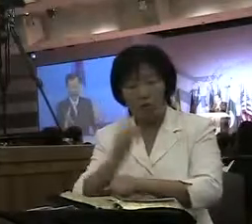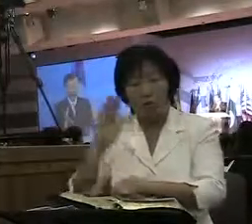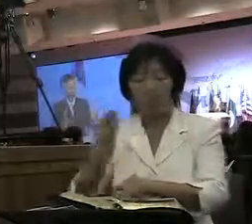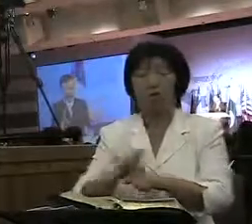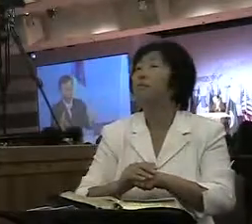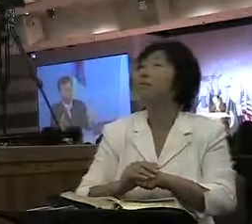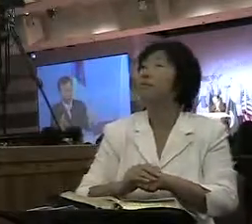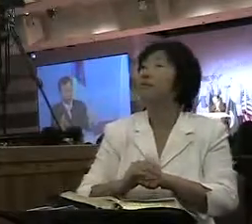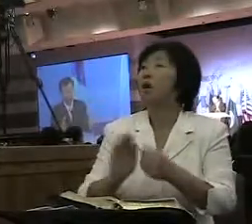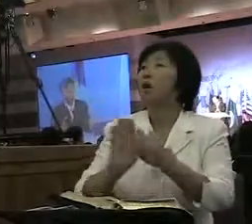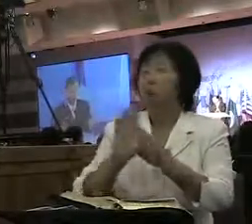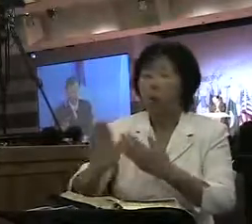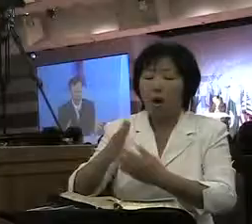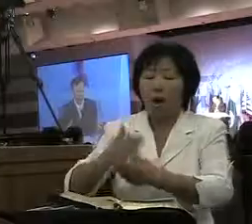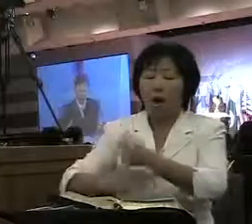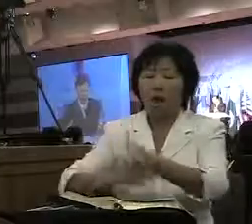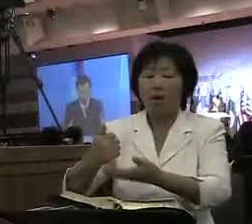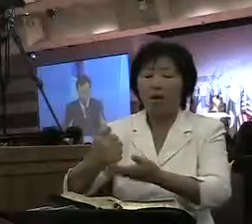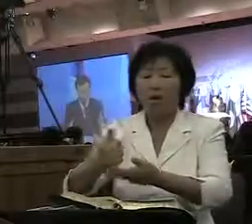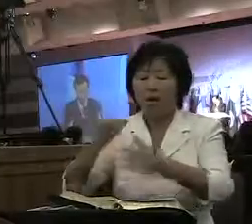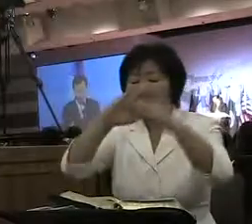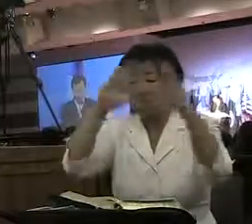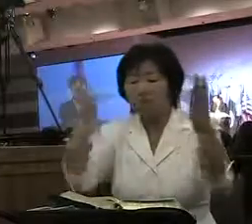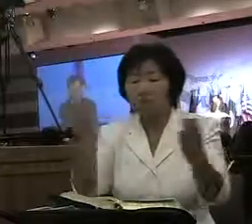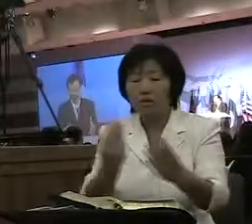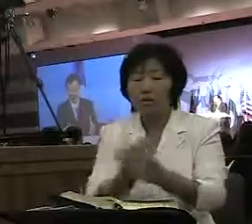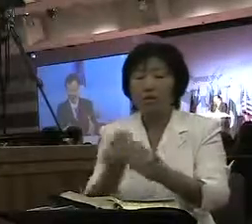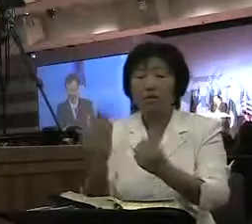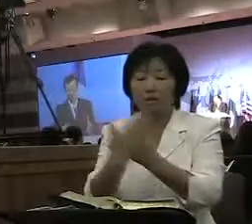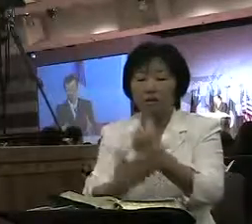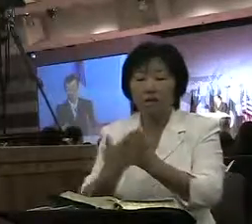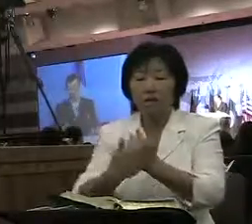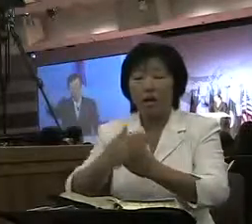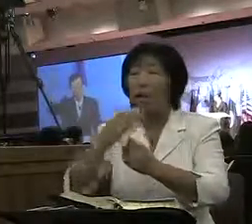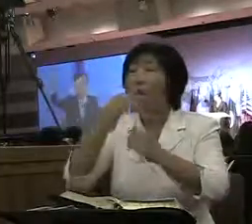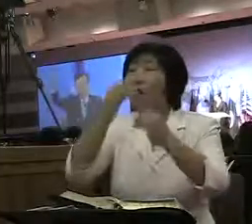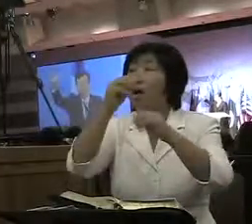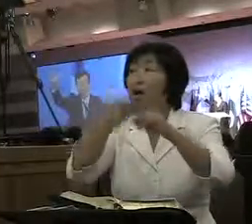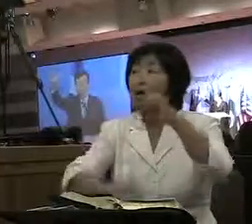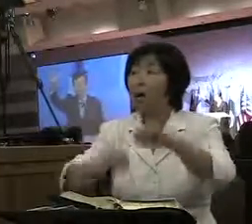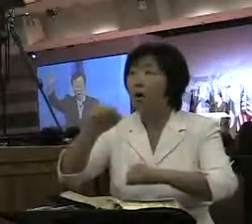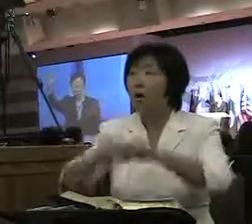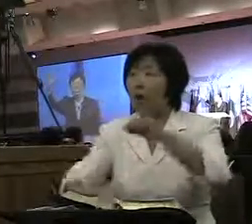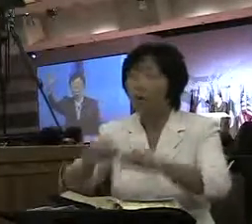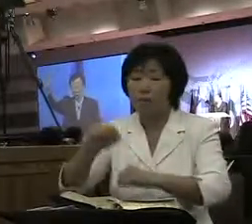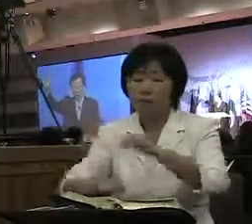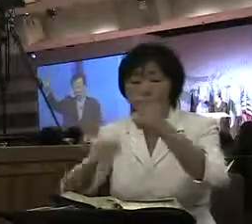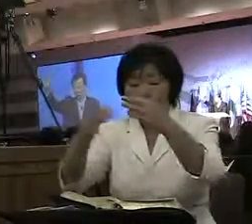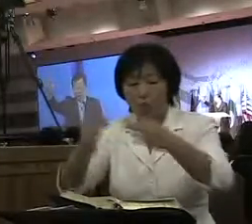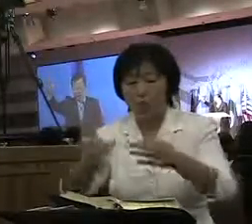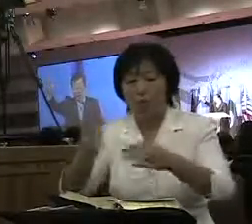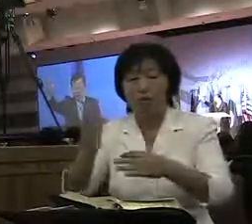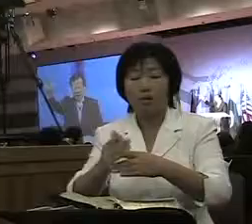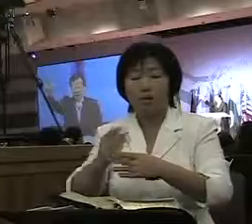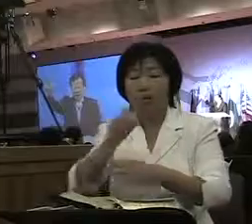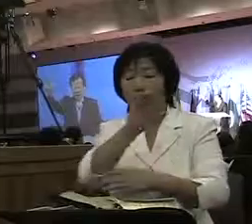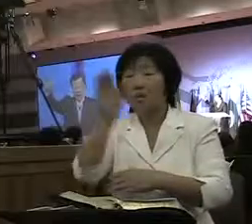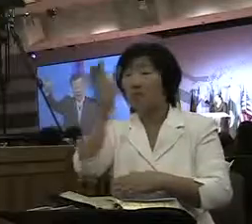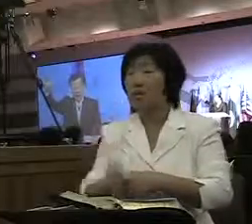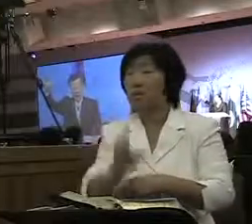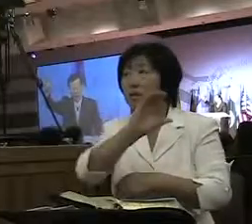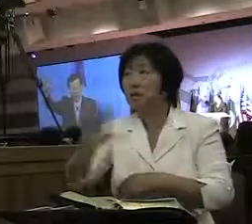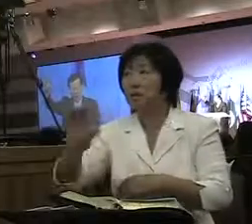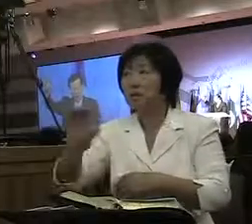그 후에 하나님의 전적인 은혜의 역사를 보아야 합니다. 오늘도 십자가에서 쏟으신 그 사랑,